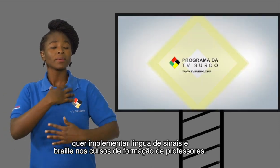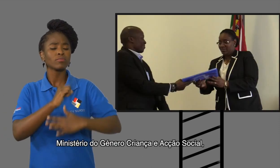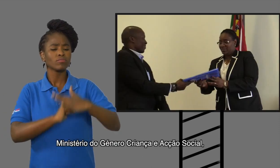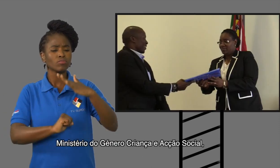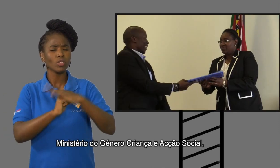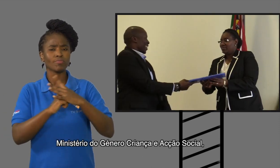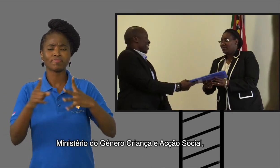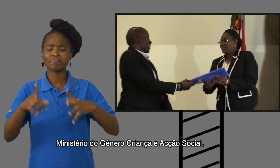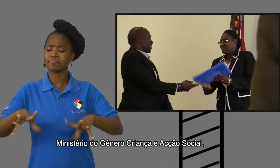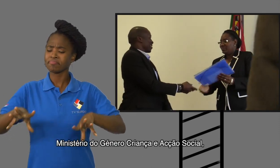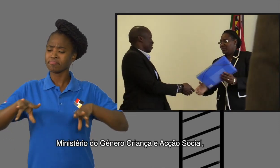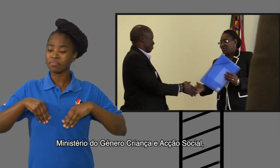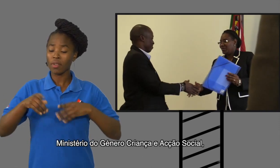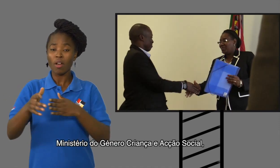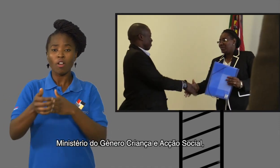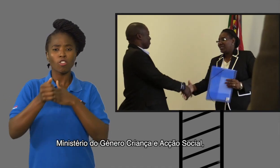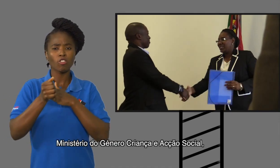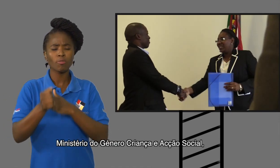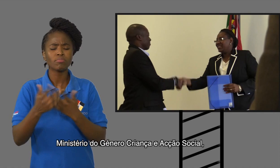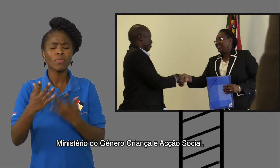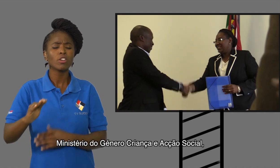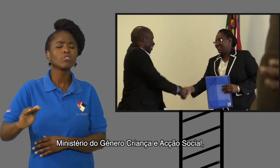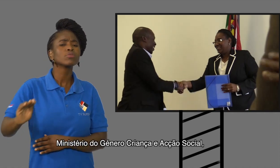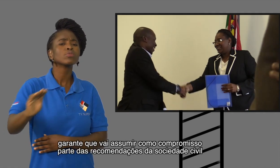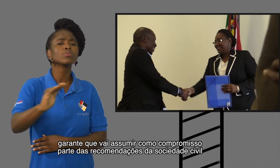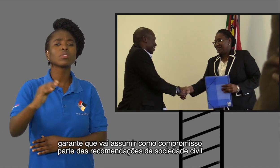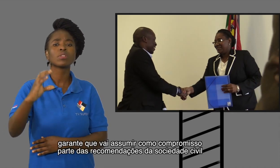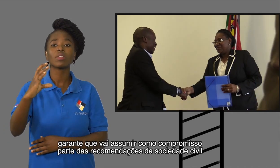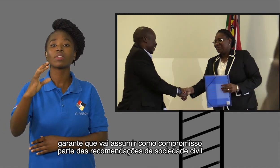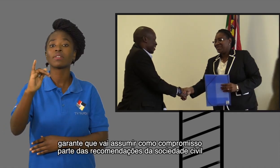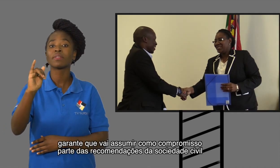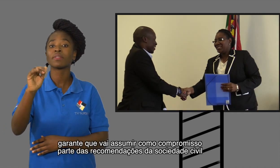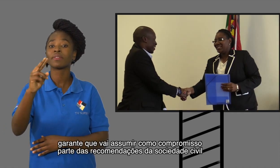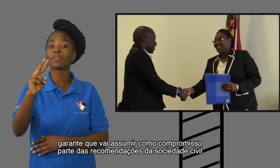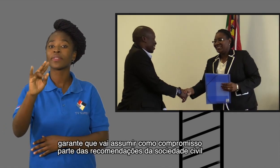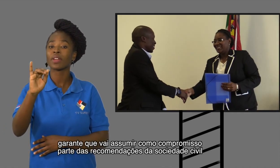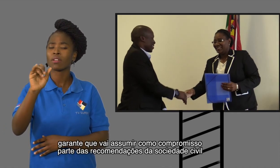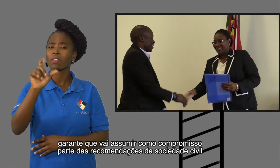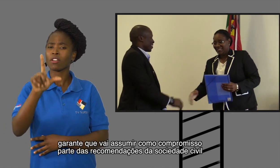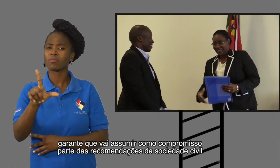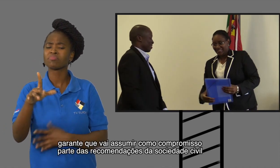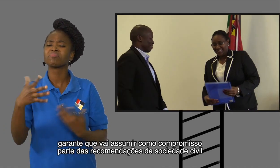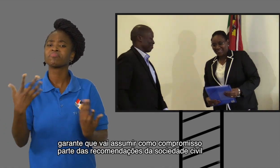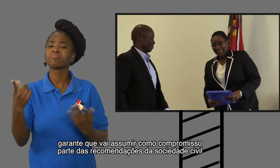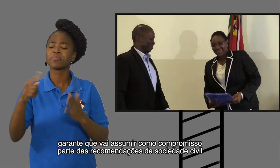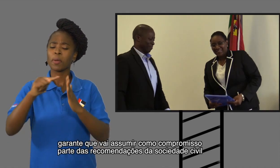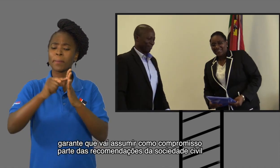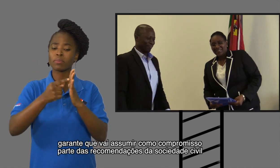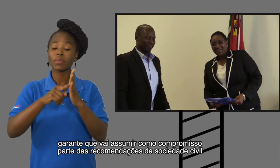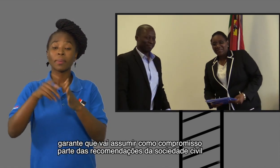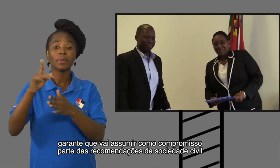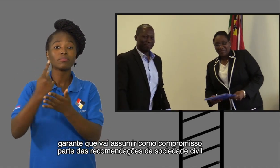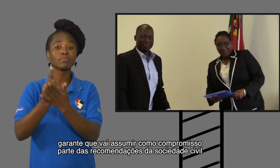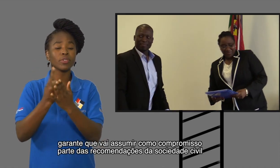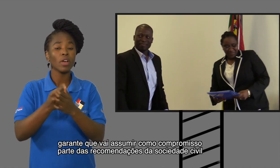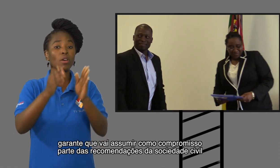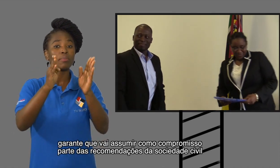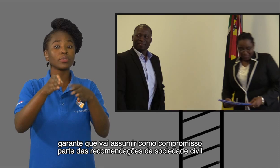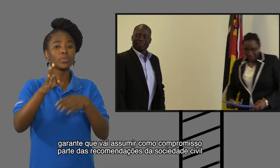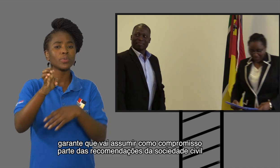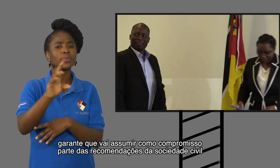professores. Ministério do Gênero, Criança e Ação Social garante que vai assumir como compromisso parte das recomendações